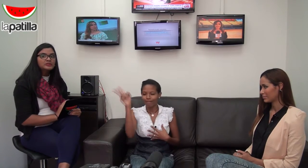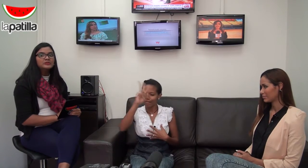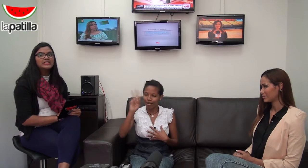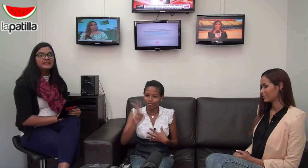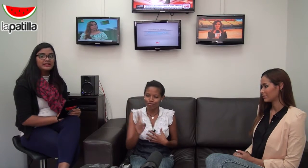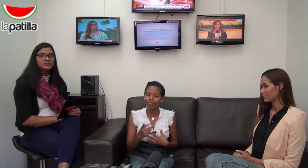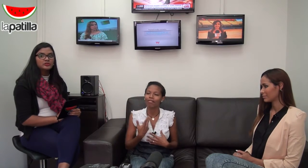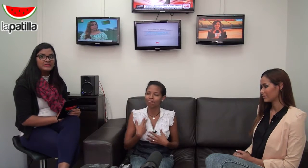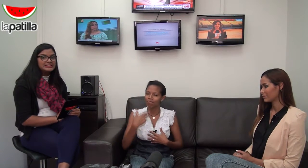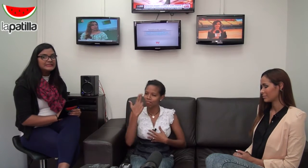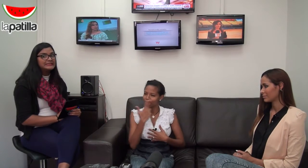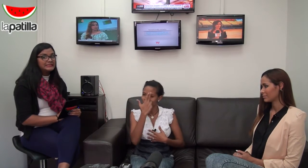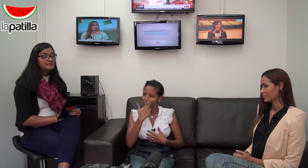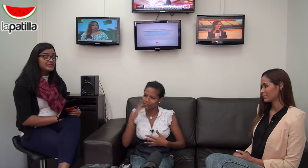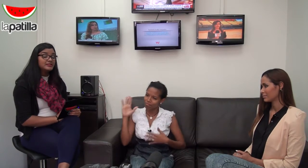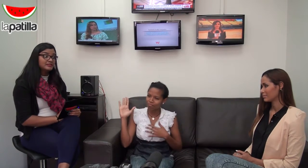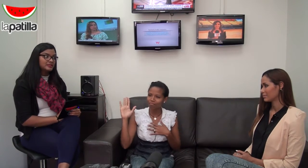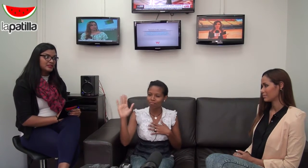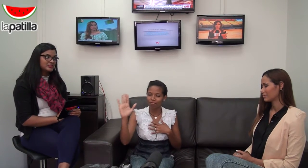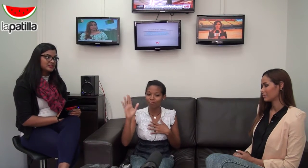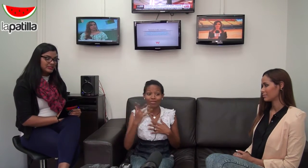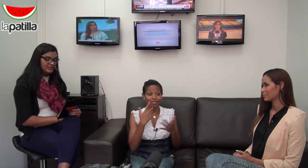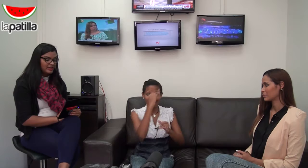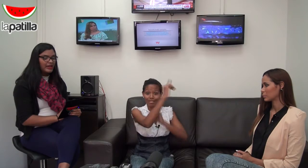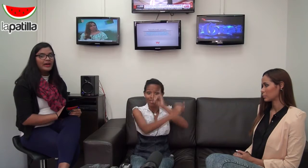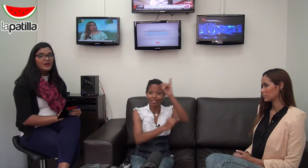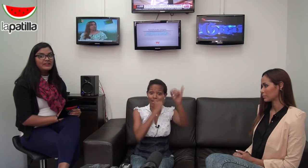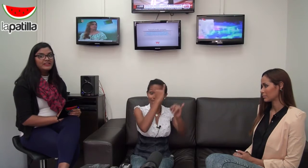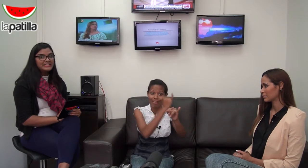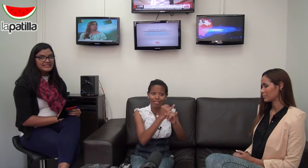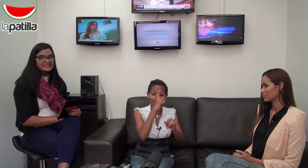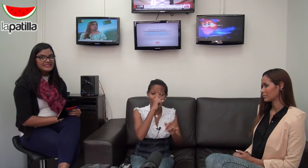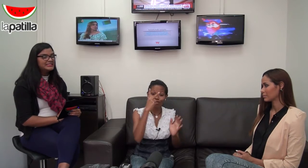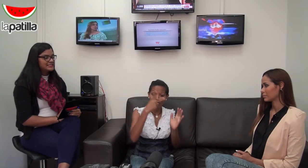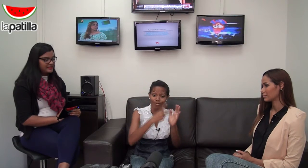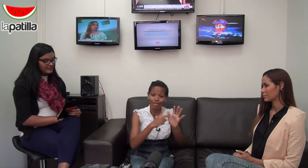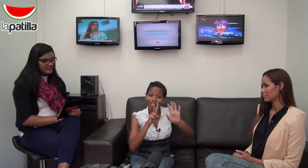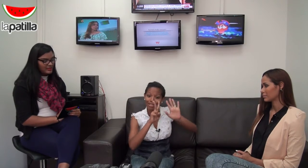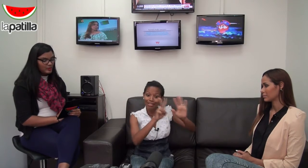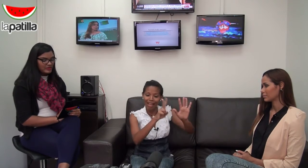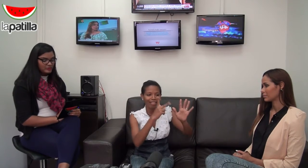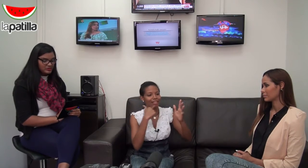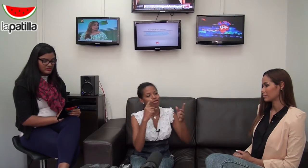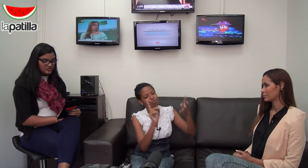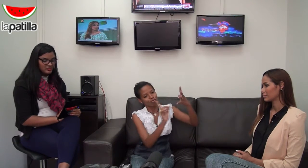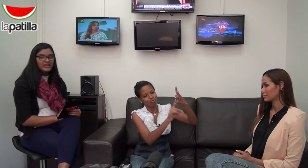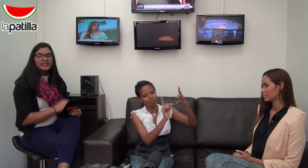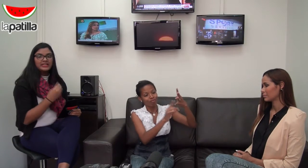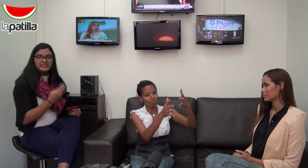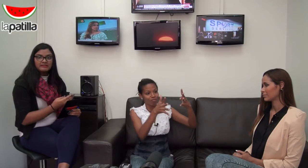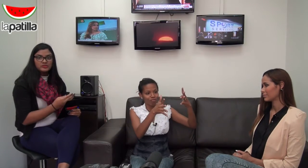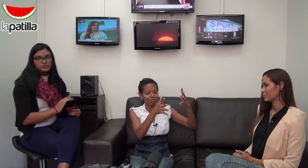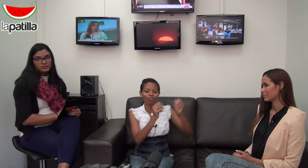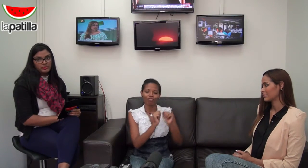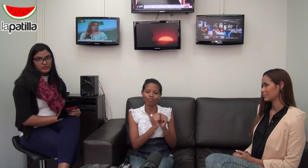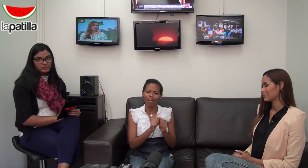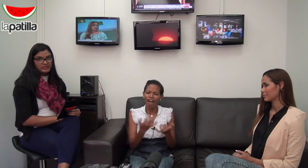lugar en el año 2007 en el Miss International. Ahora Vanessa se dedica a una fundación que llama su propio nombre,